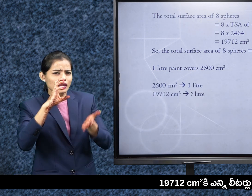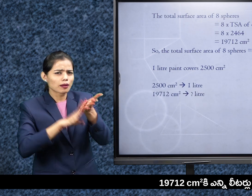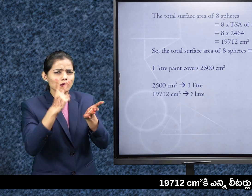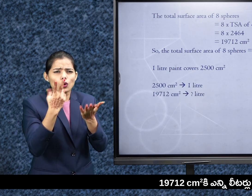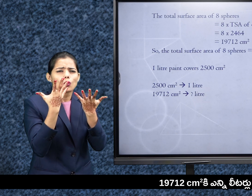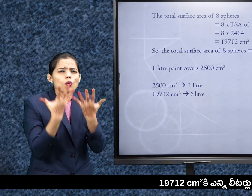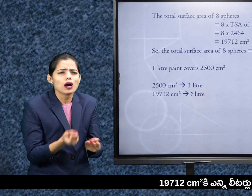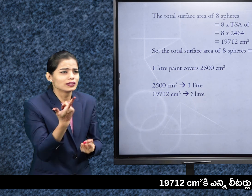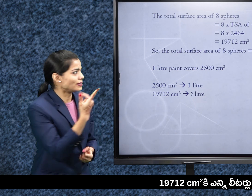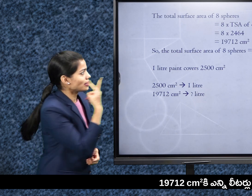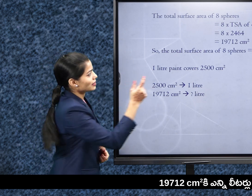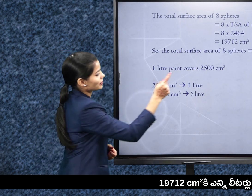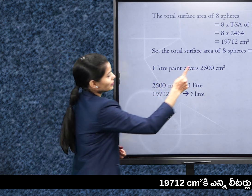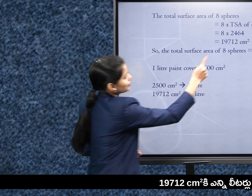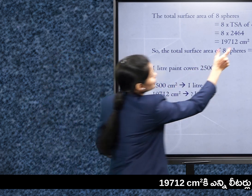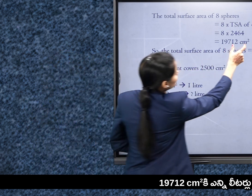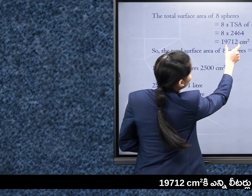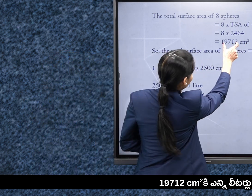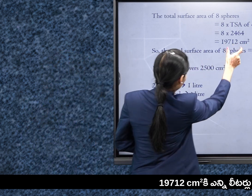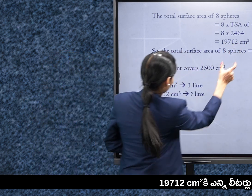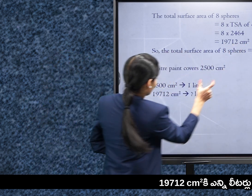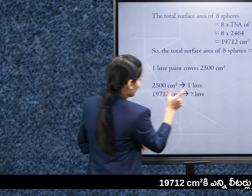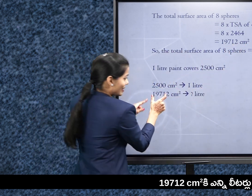19,712 సెంటీమీటర్లకి ఎన్ని లీటర్లు కావాలి?